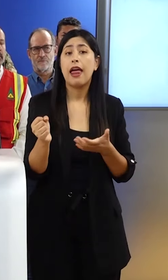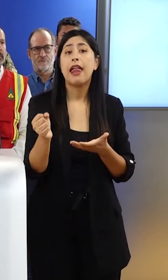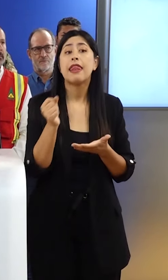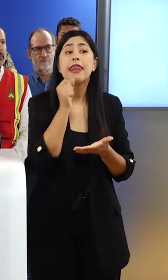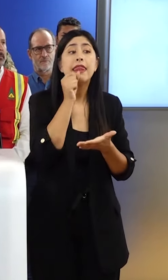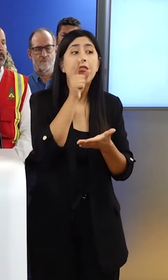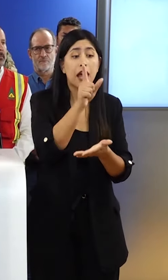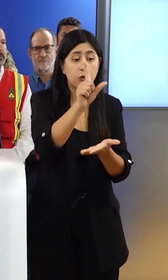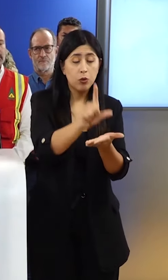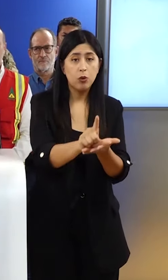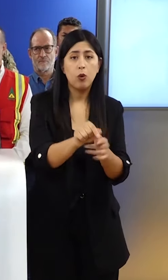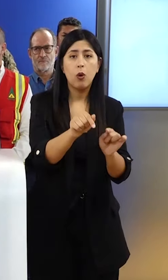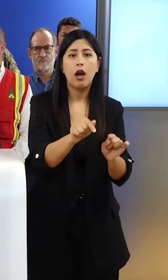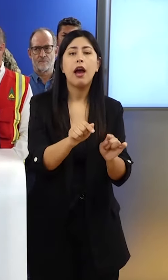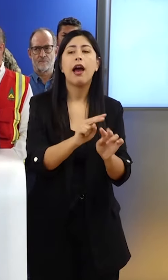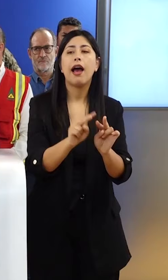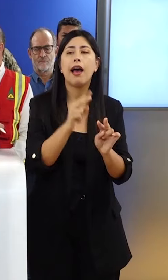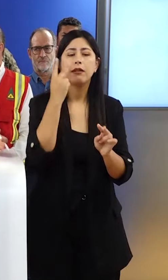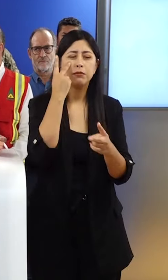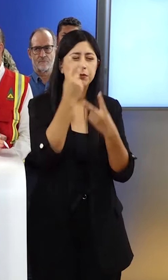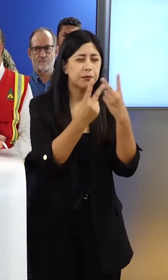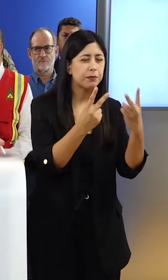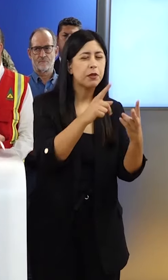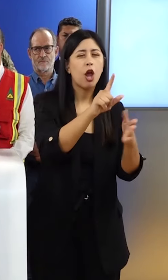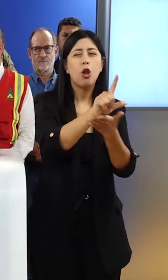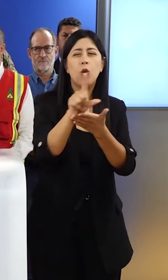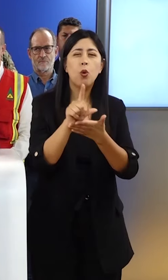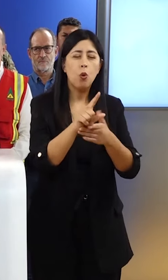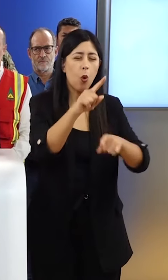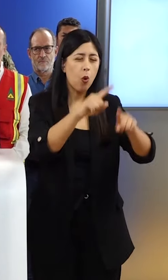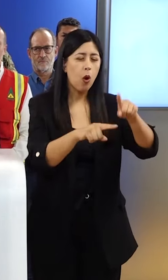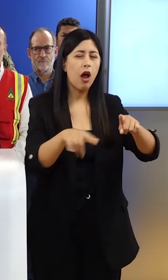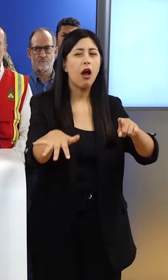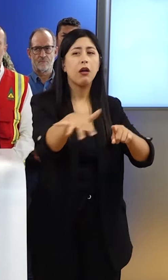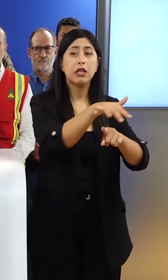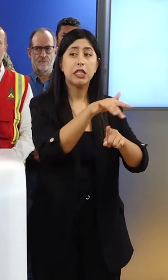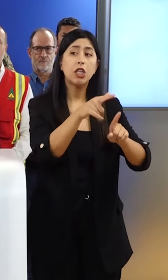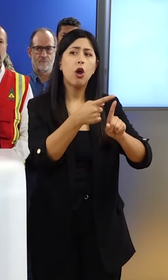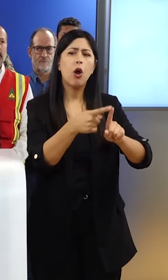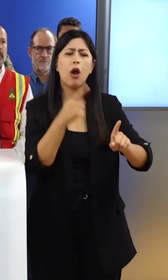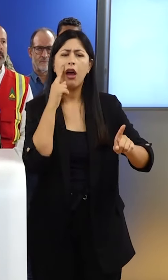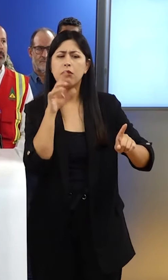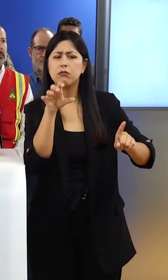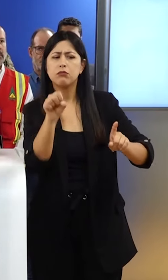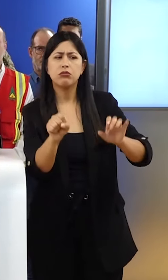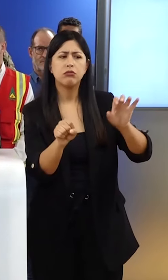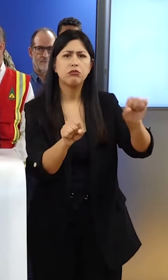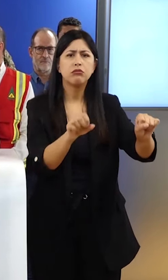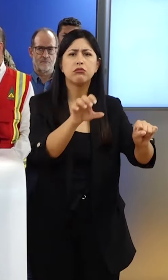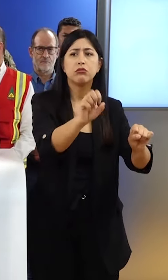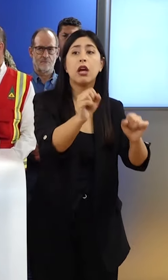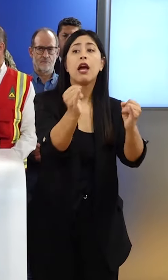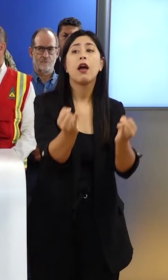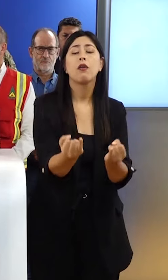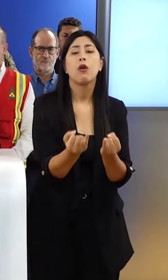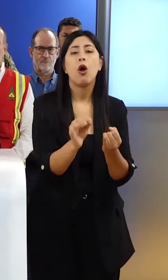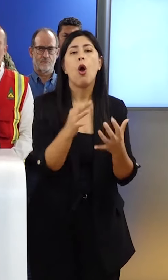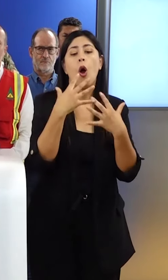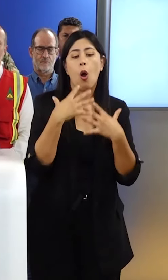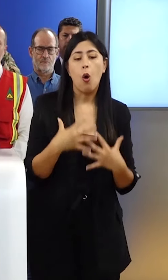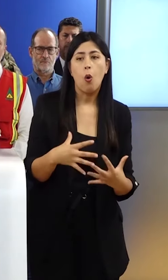lugar ahí se va a hacer un reconocimiento del terreno a ver si hay otras situaciones que ameriten hacer levantamiento de un